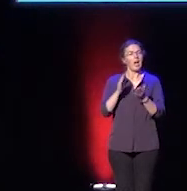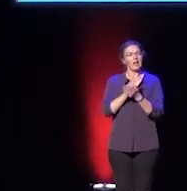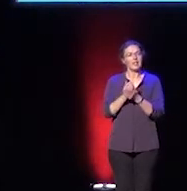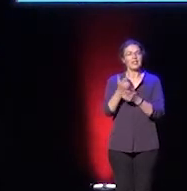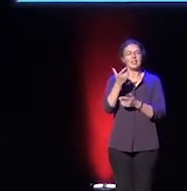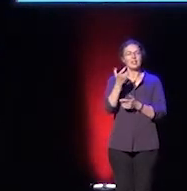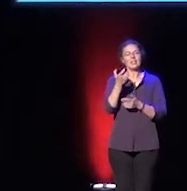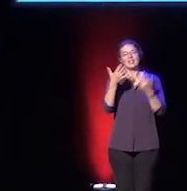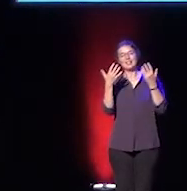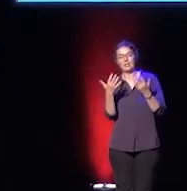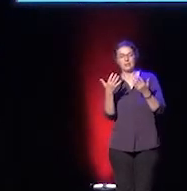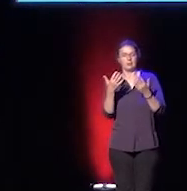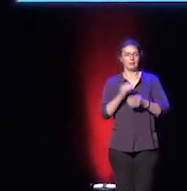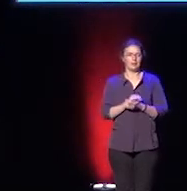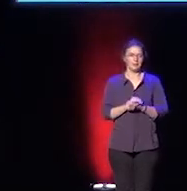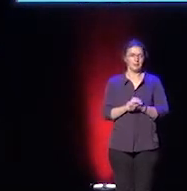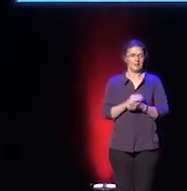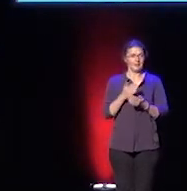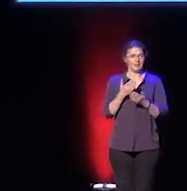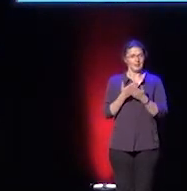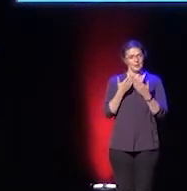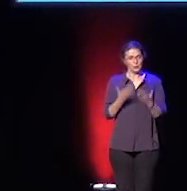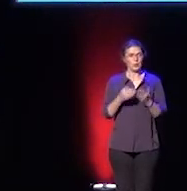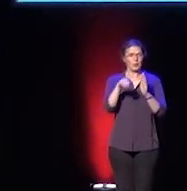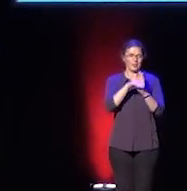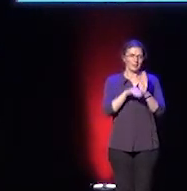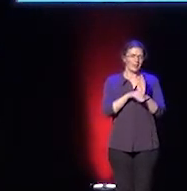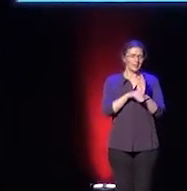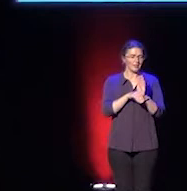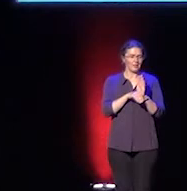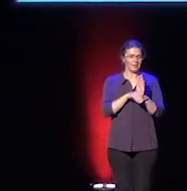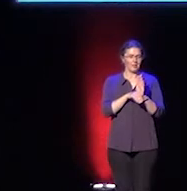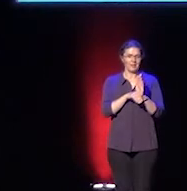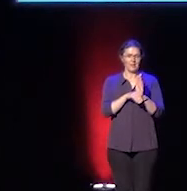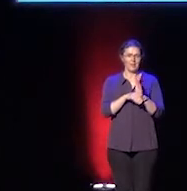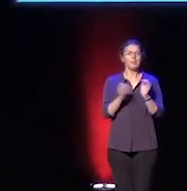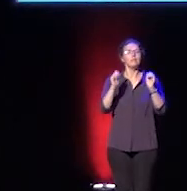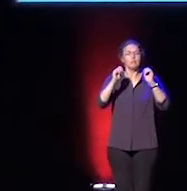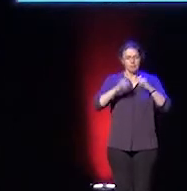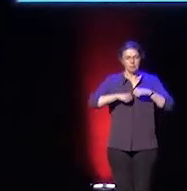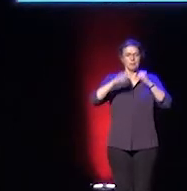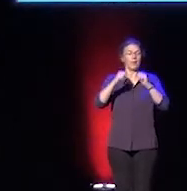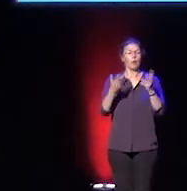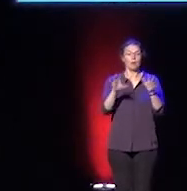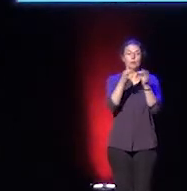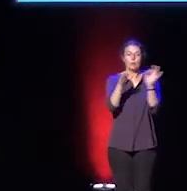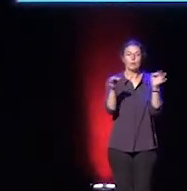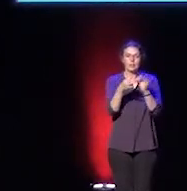2010 im Auge. Diese Gesetze sind zum Teil in einer Art und Weise verabschiedet worden und formuliert